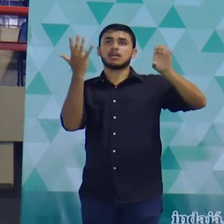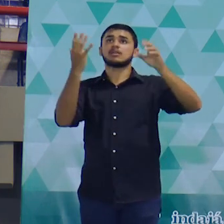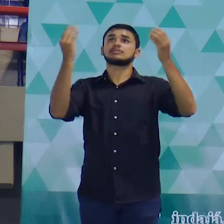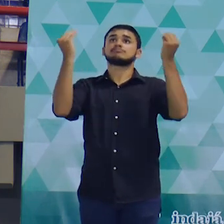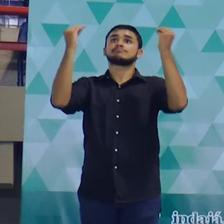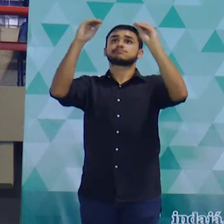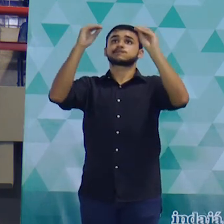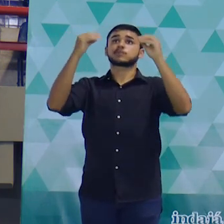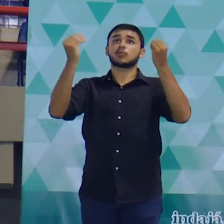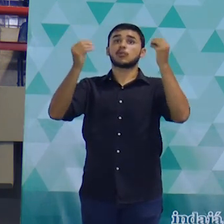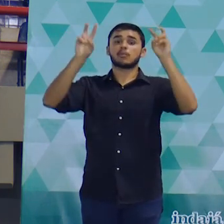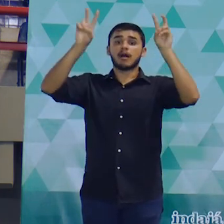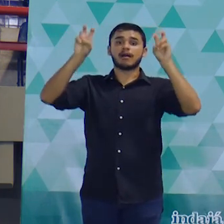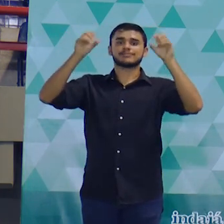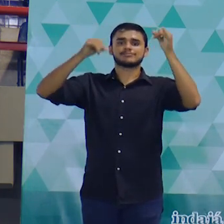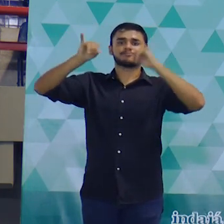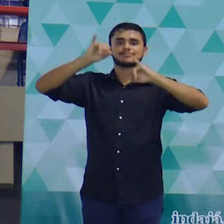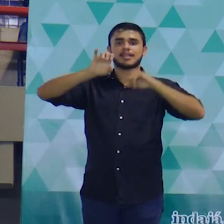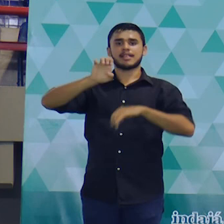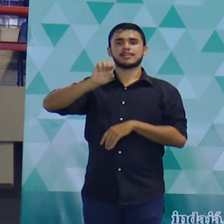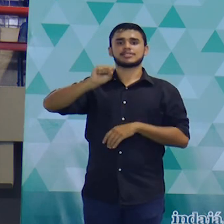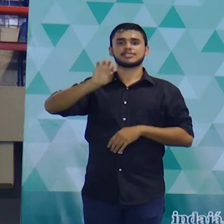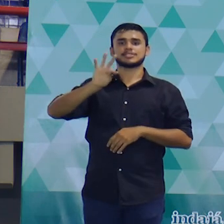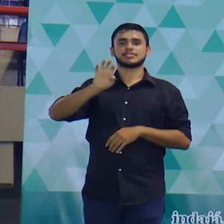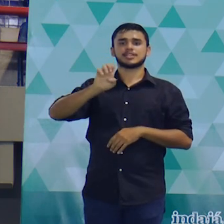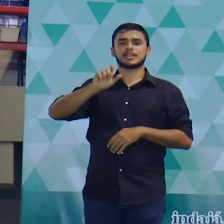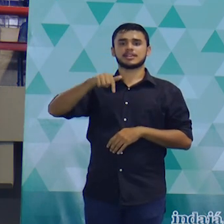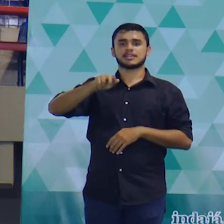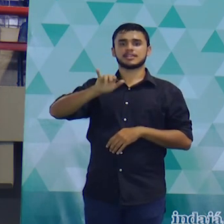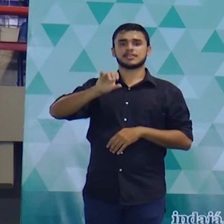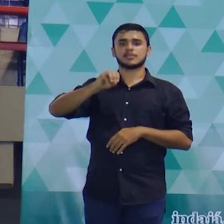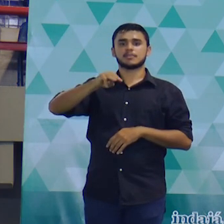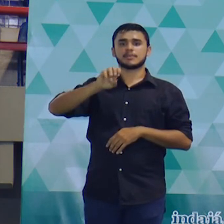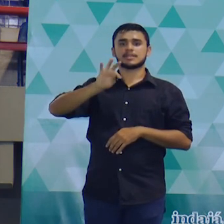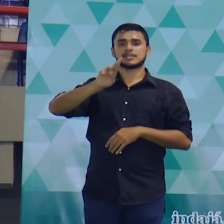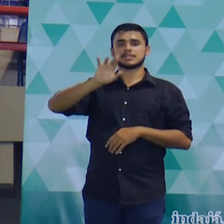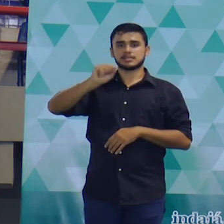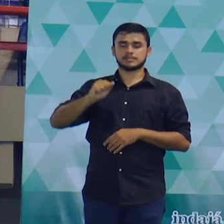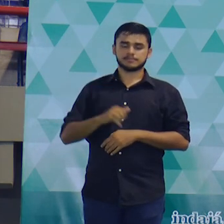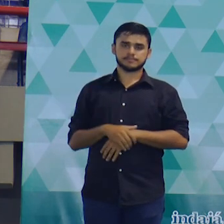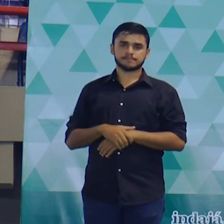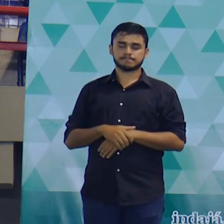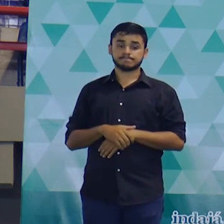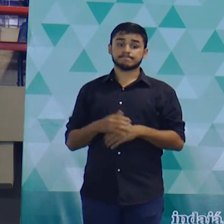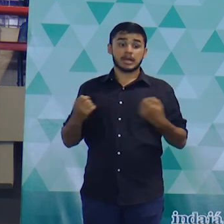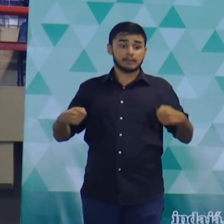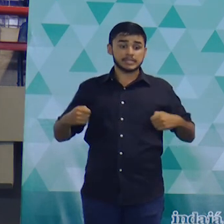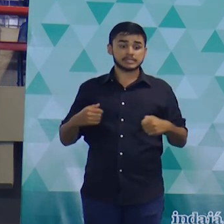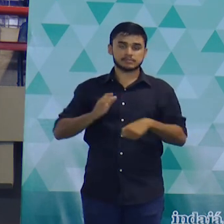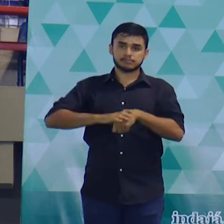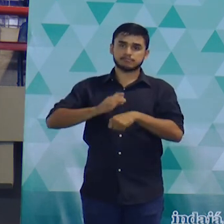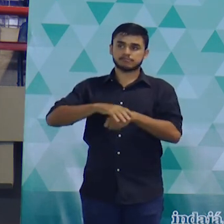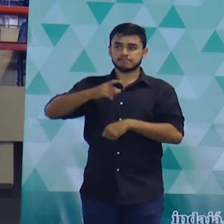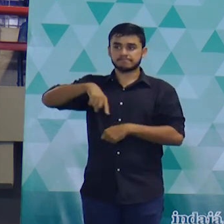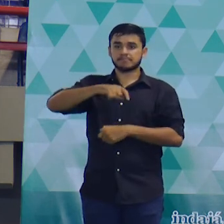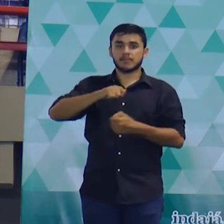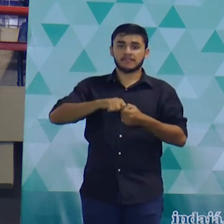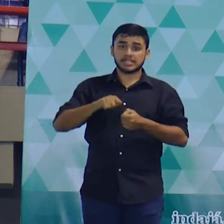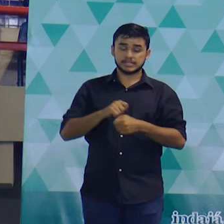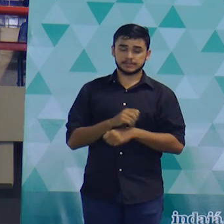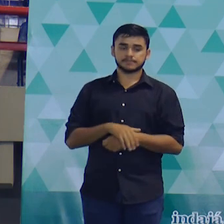resolver a questão da estequiometria. E essa equação não foi dada. Vamos ter que montar essa equação. Olha o que é que o texto